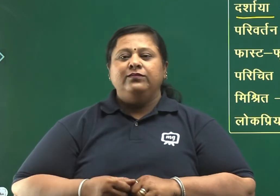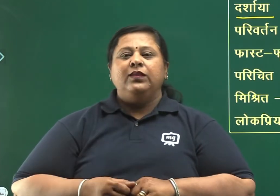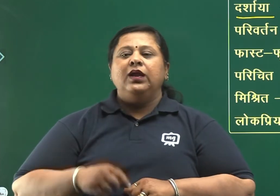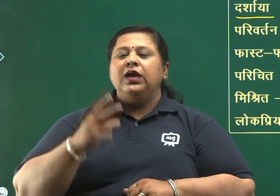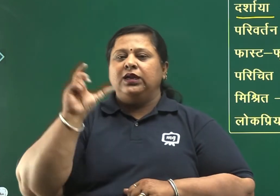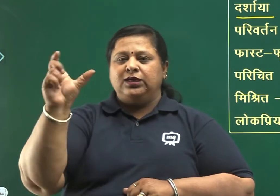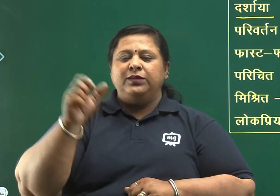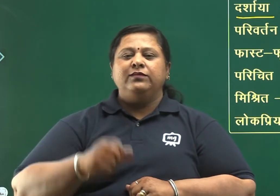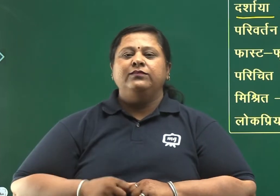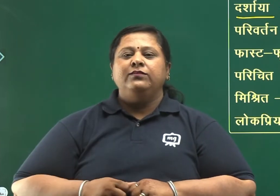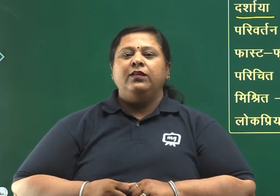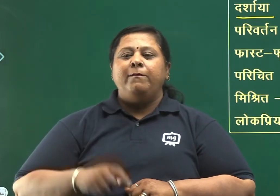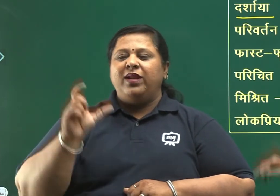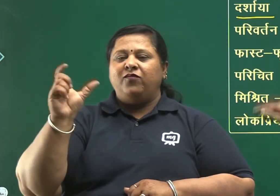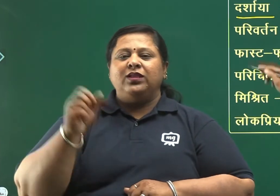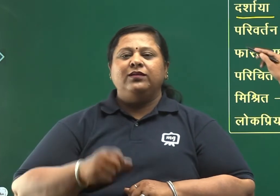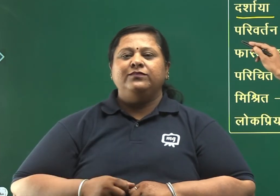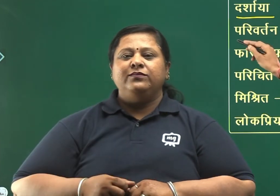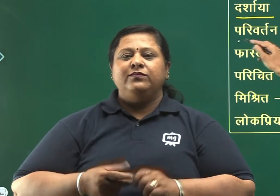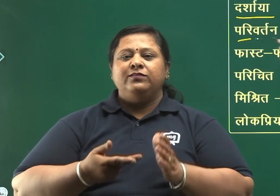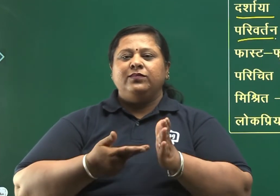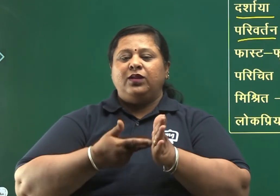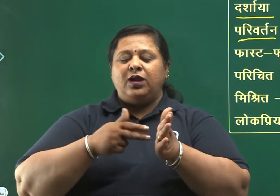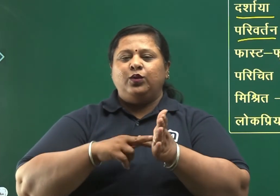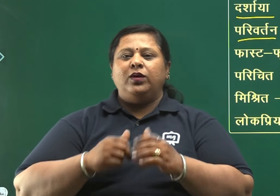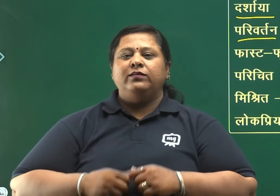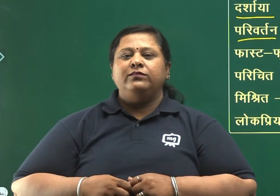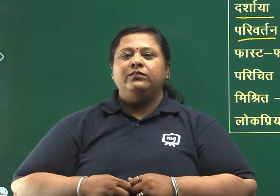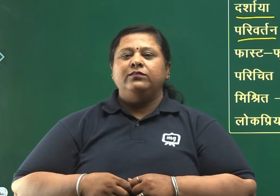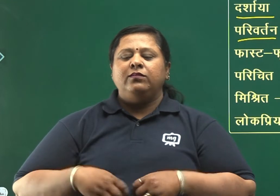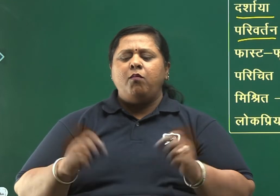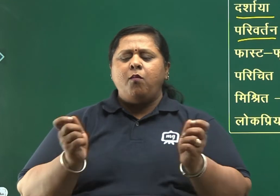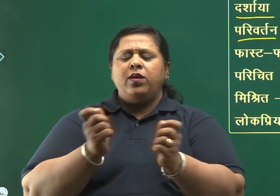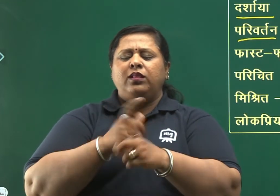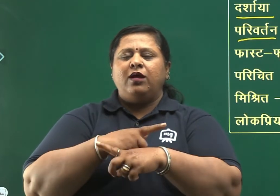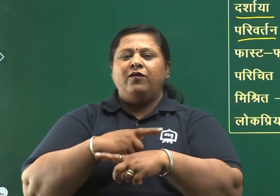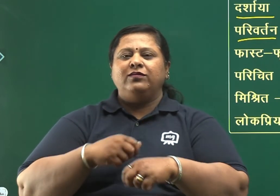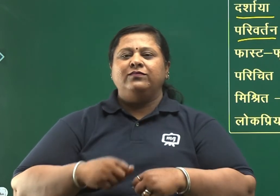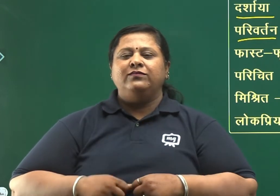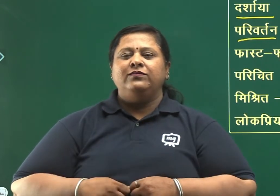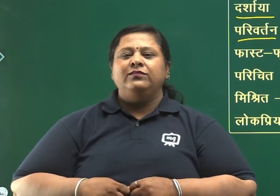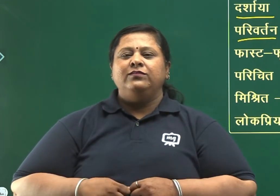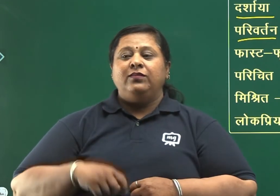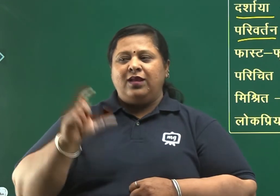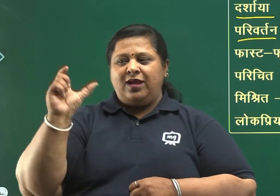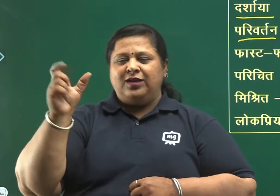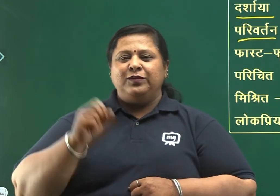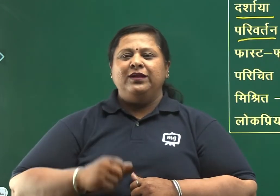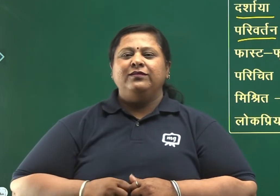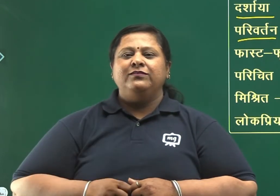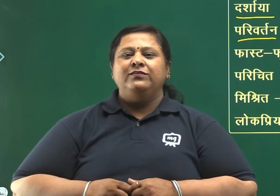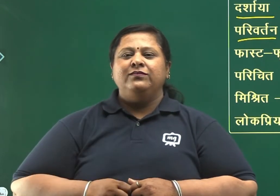अगला शब्द है परिवर्तन, अर्थ होगा बदलाव। अगला शब्द